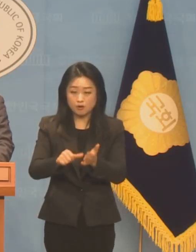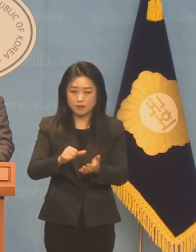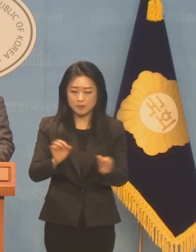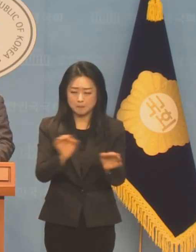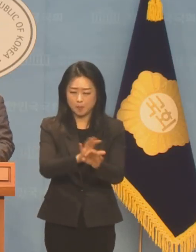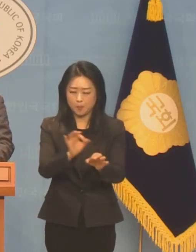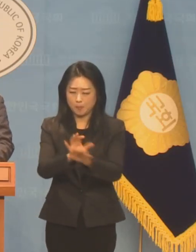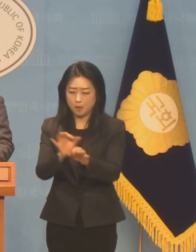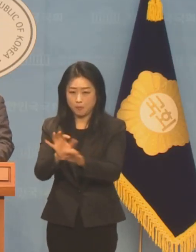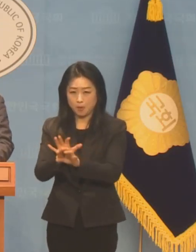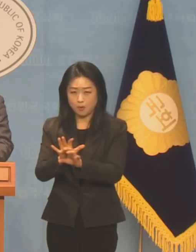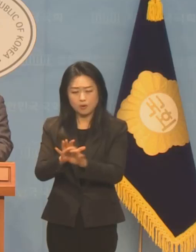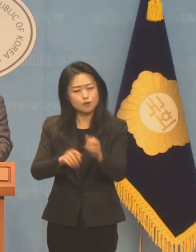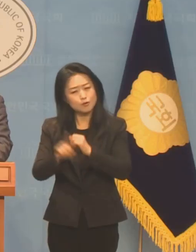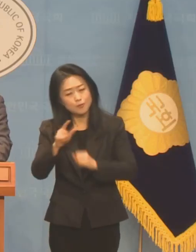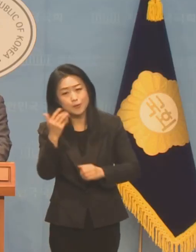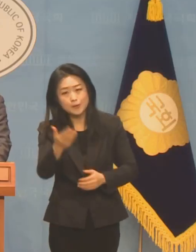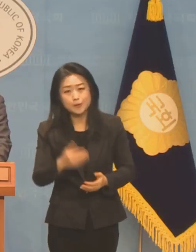시도하려 했습니까?